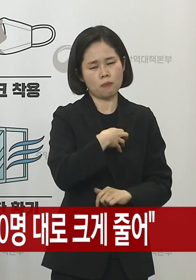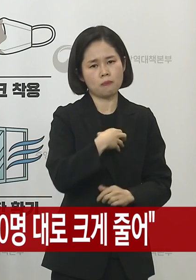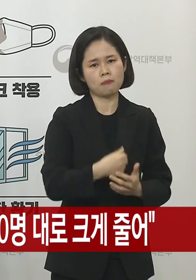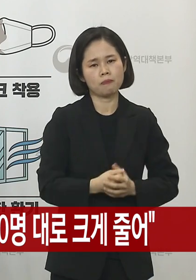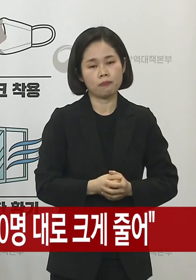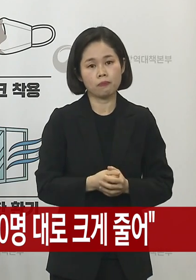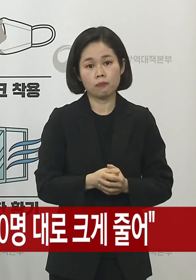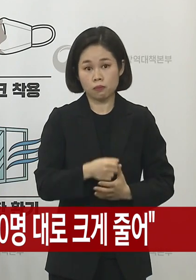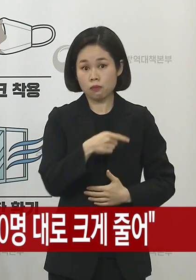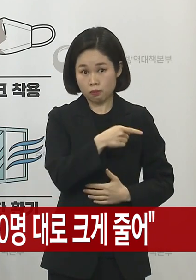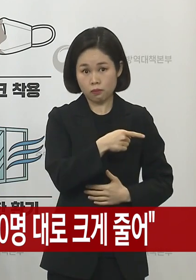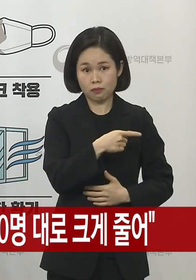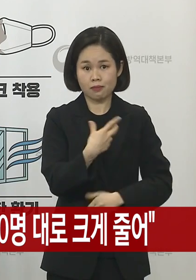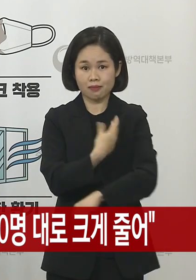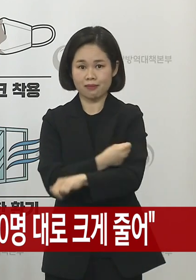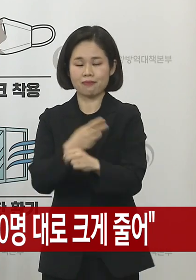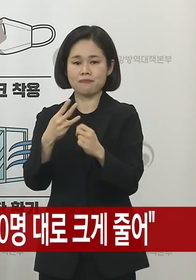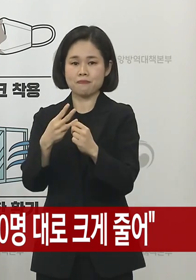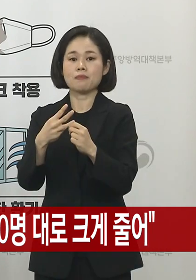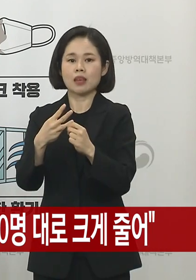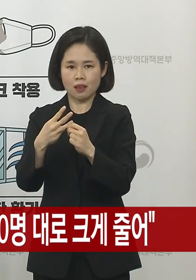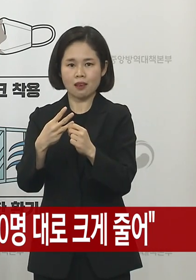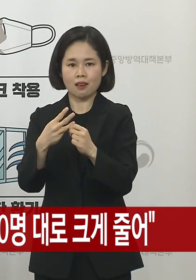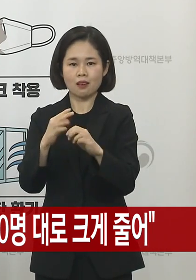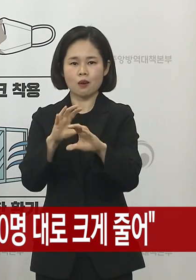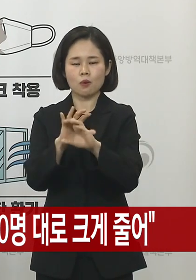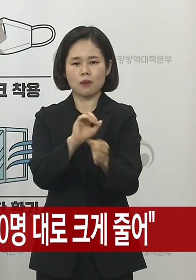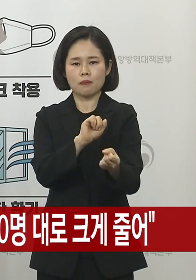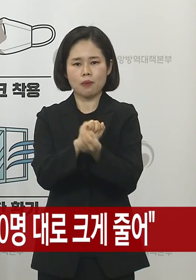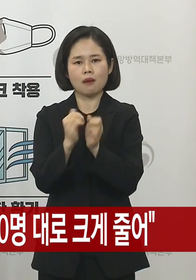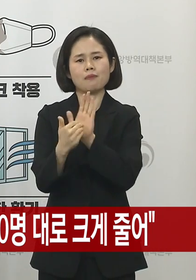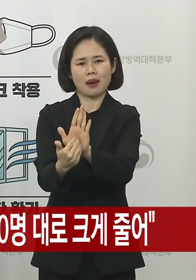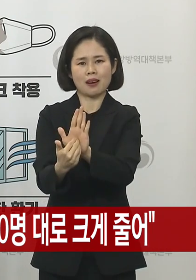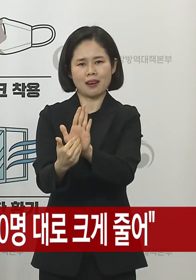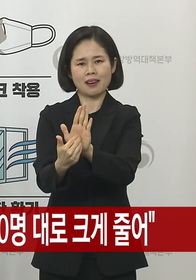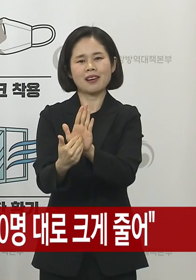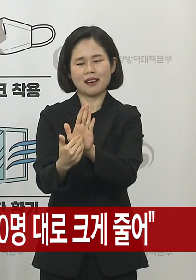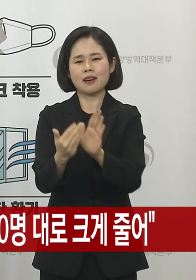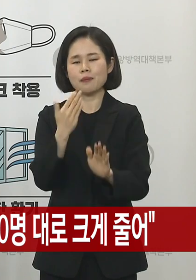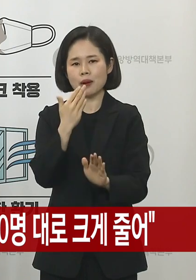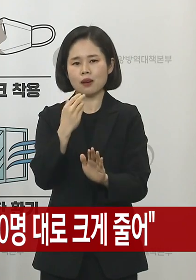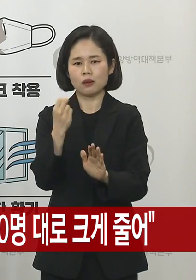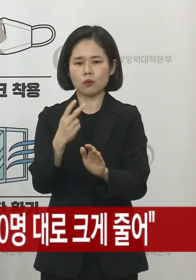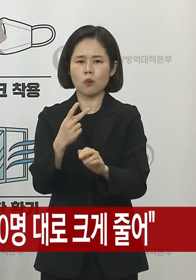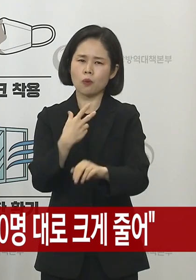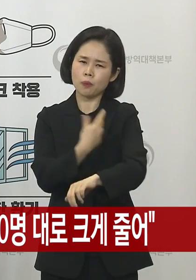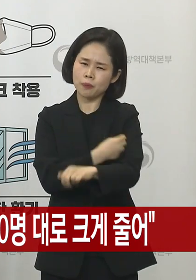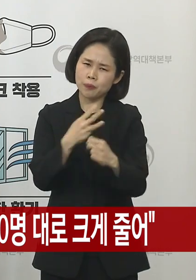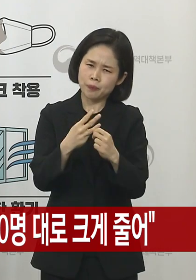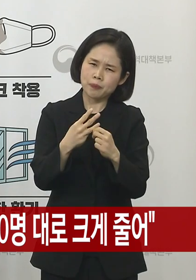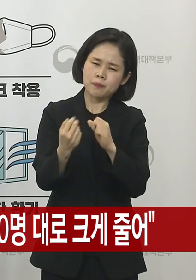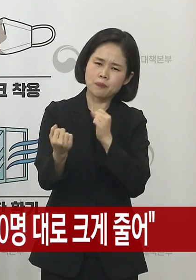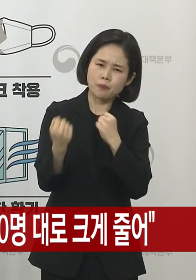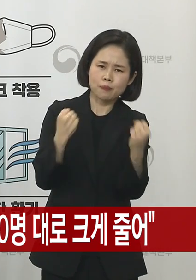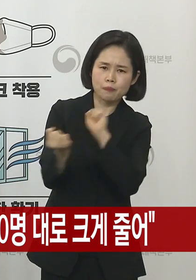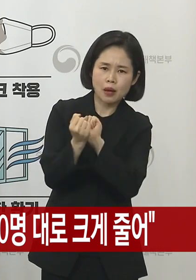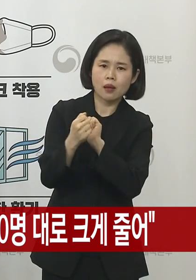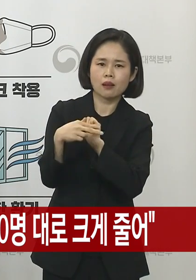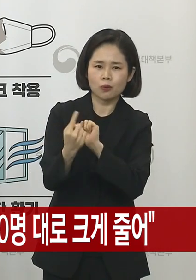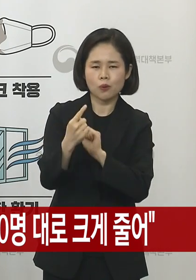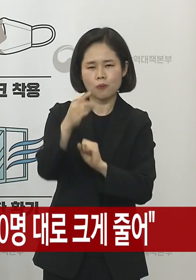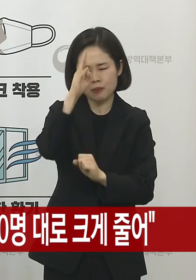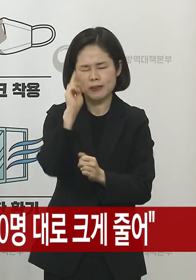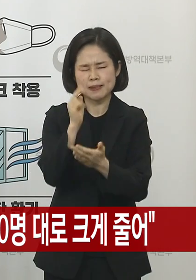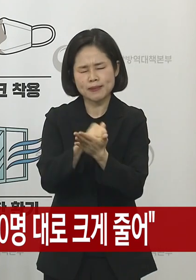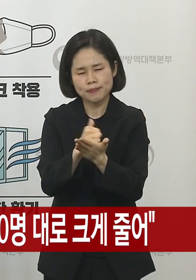결과는 3차 접종을 할 경우 코로나19 감염 예방에 효과가 크고 돌파 감염 시에도 중증 사망 위험을